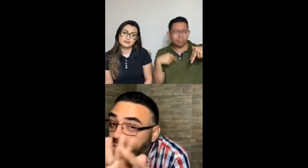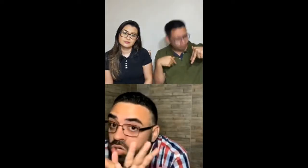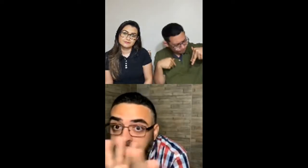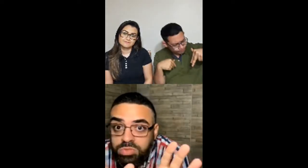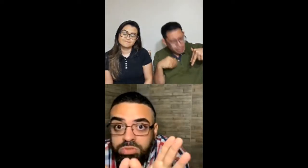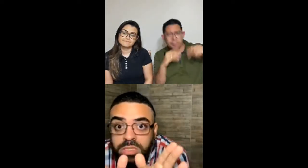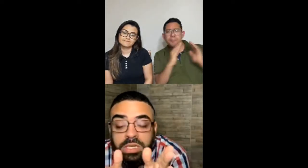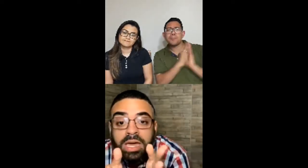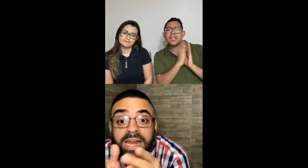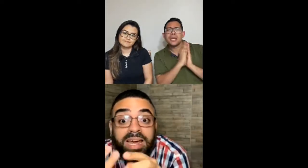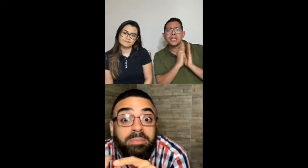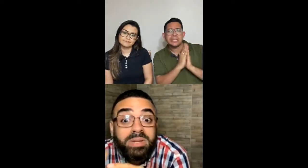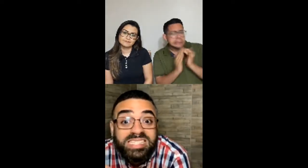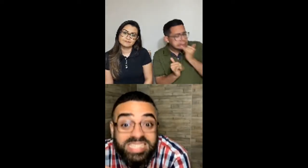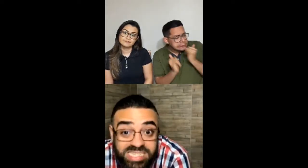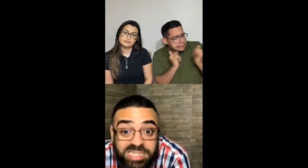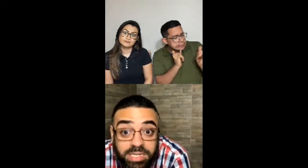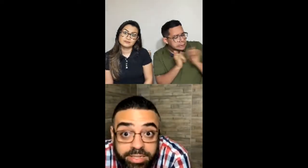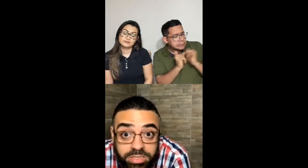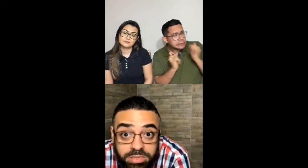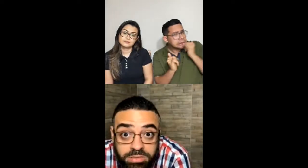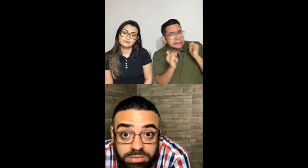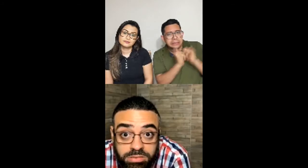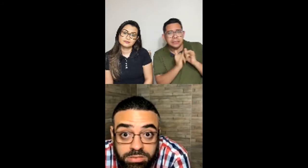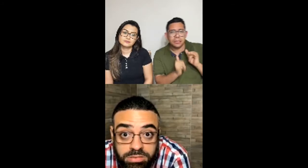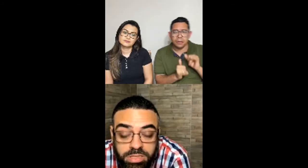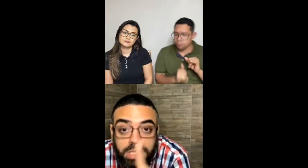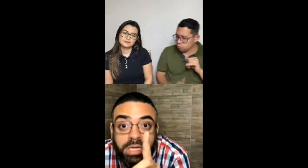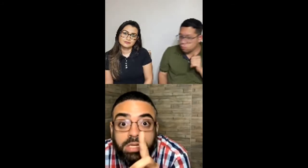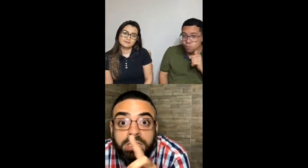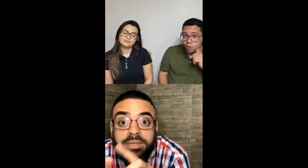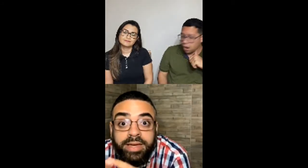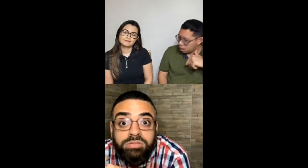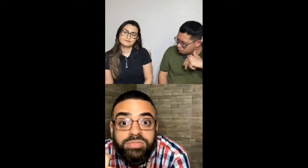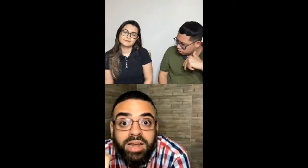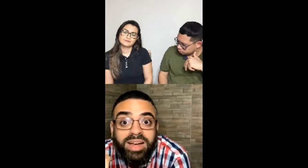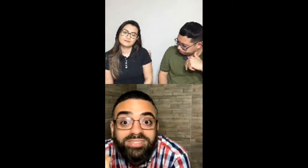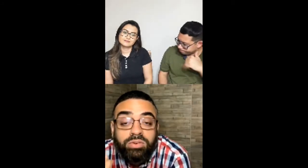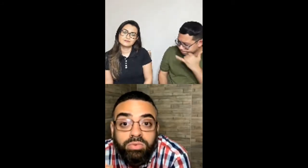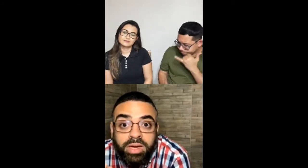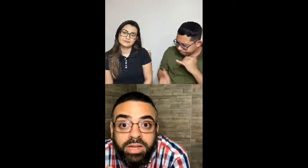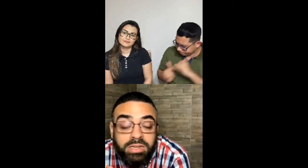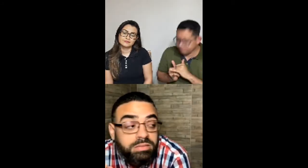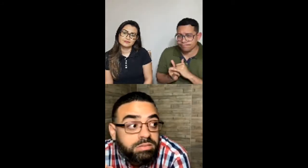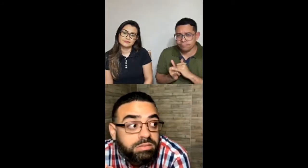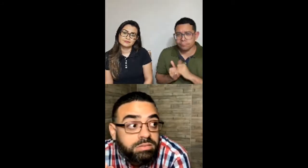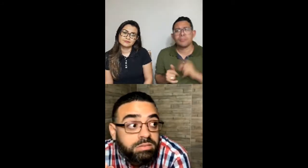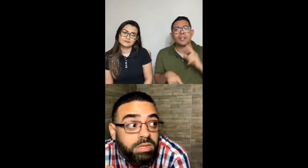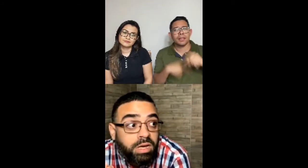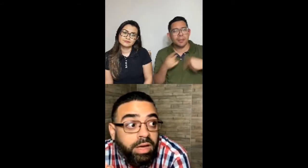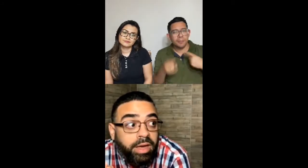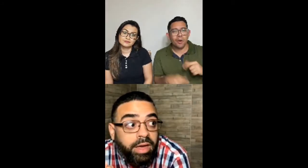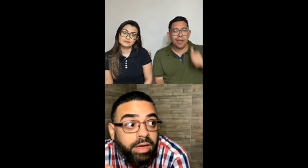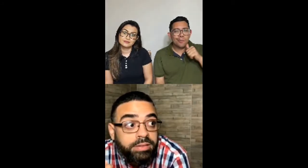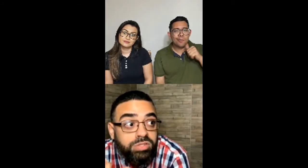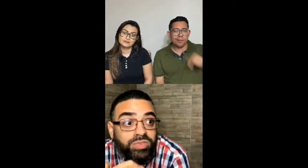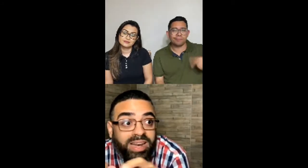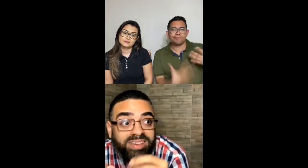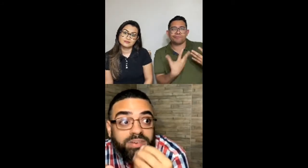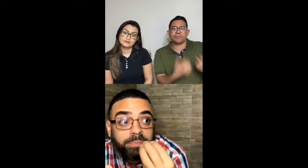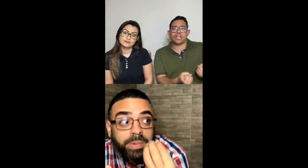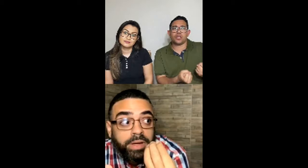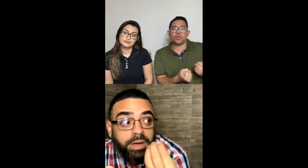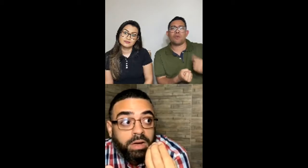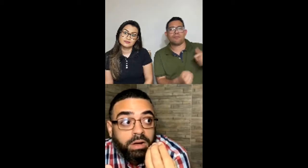ela. E depois daquele dia, disseram para todo mundo que ela era a princesa da igreja,